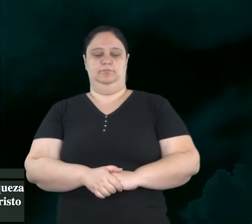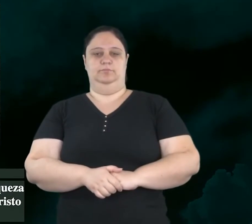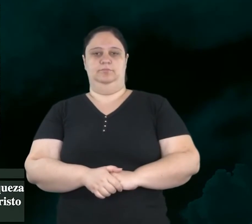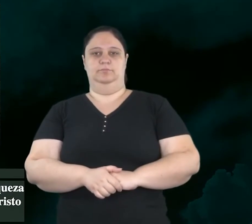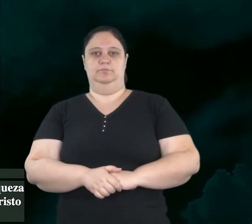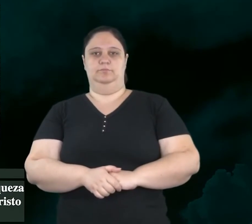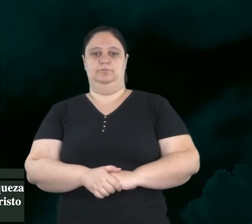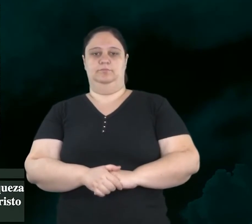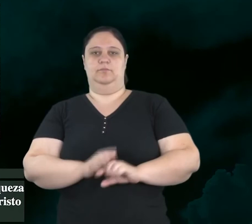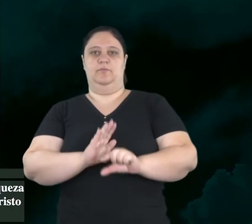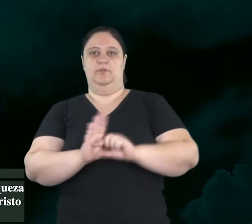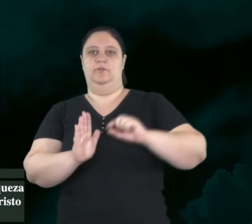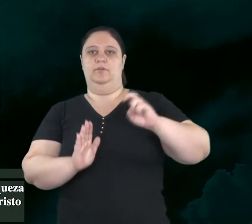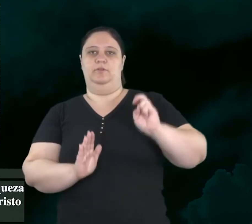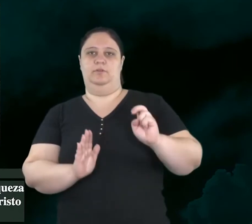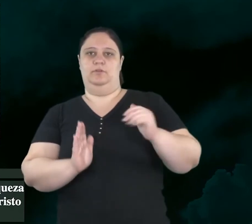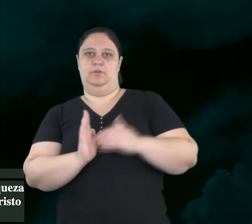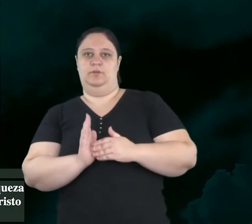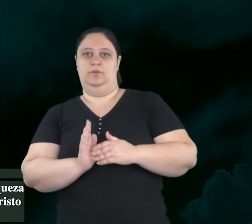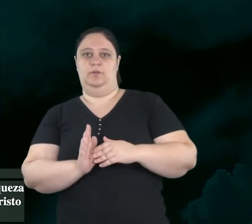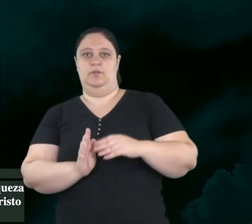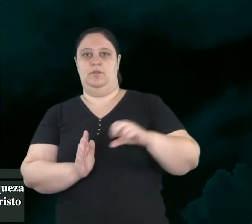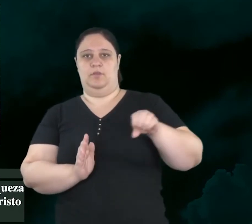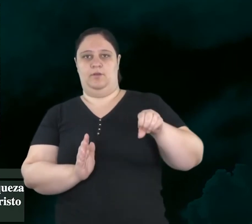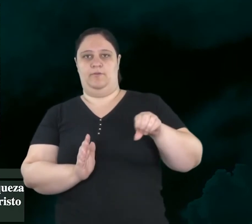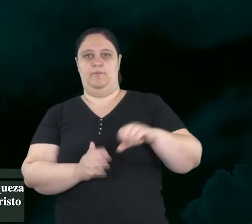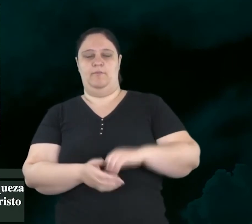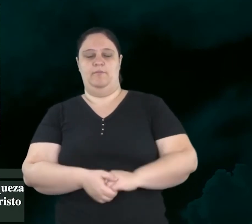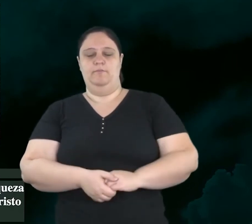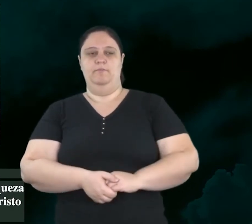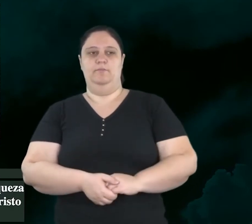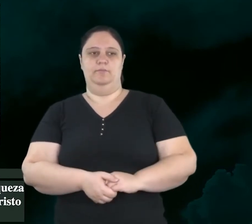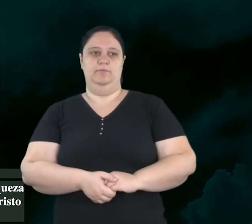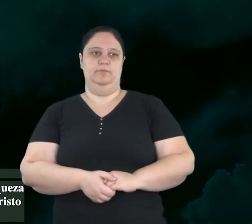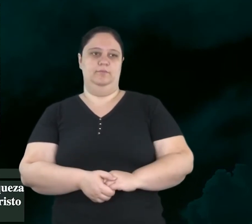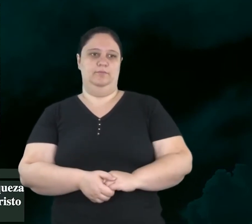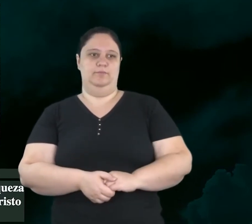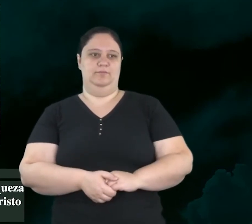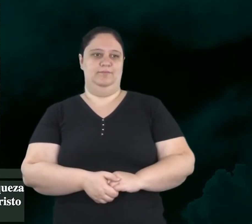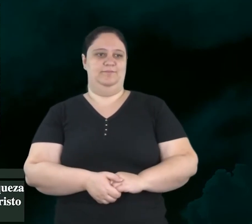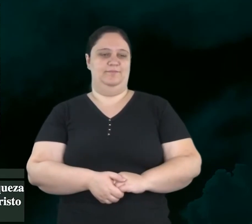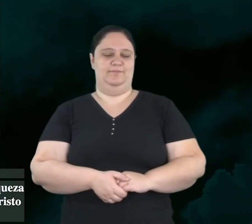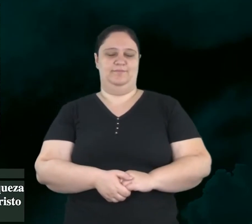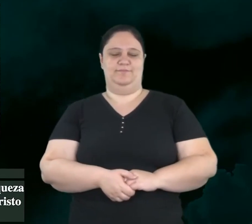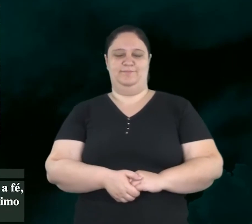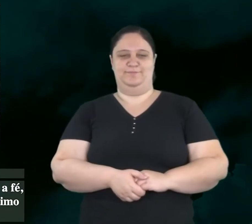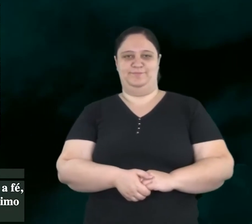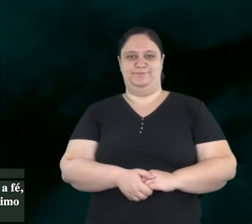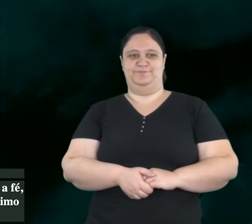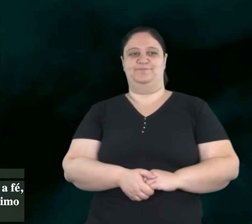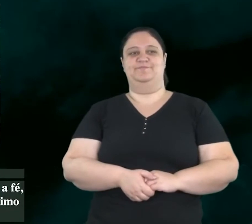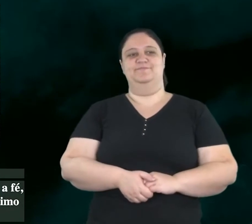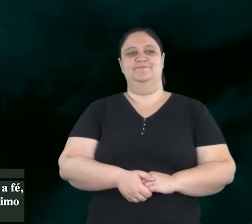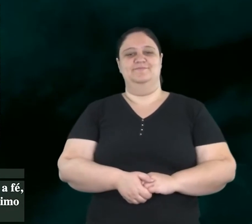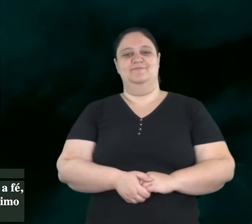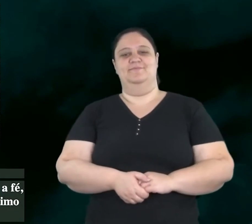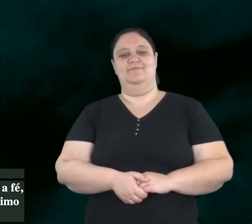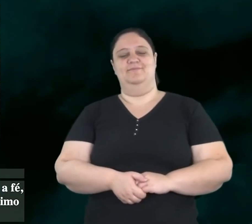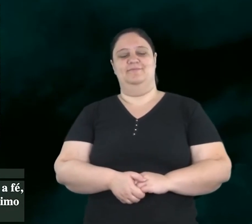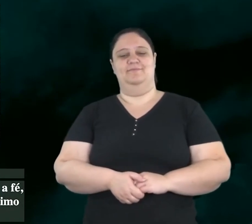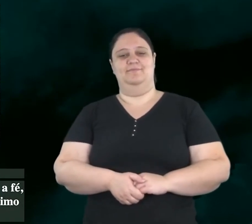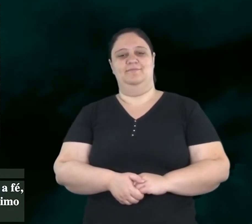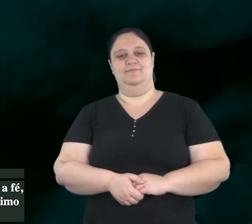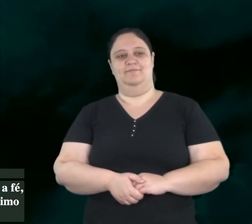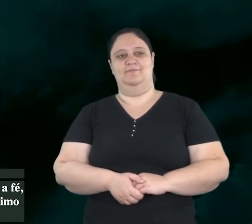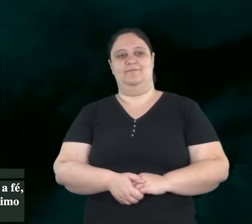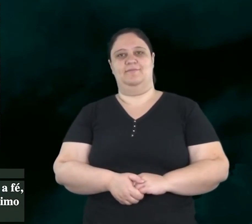Pedro 1, versículos 5 e 9. Que sois guardados pelo